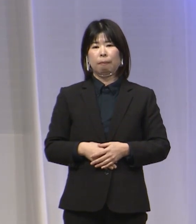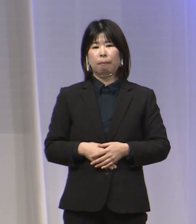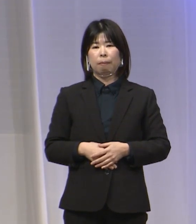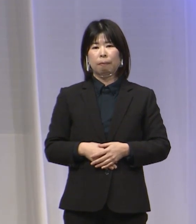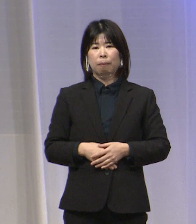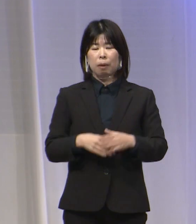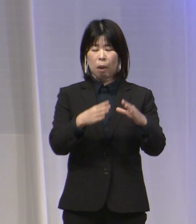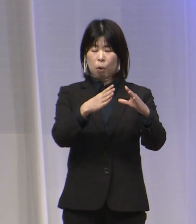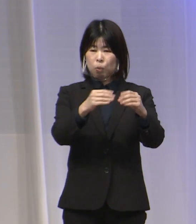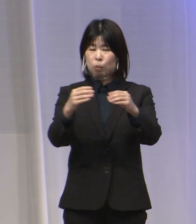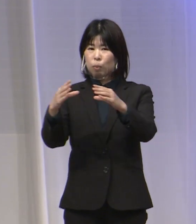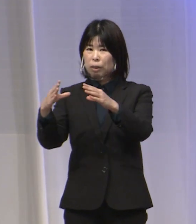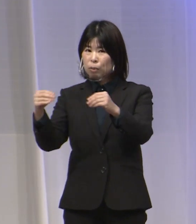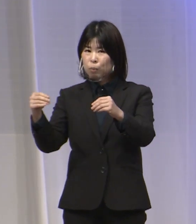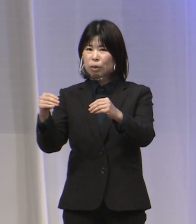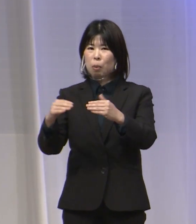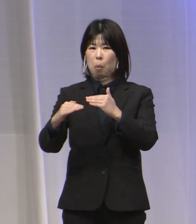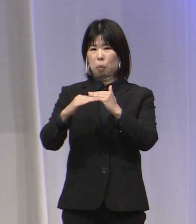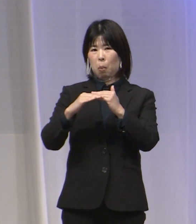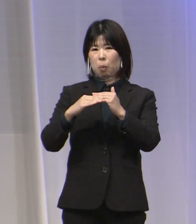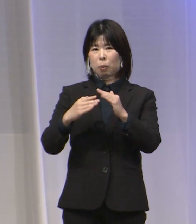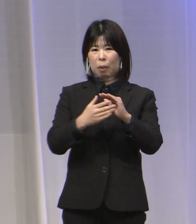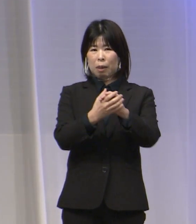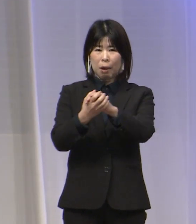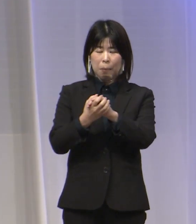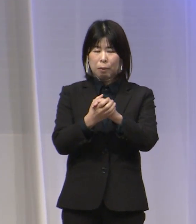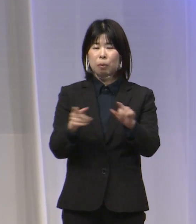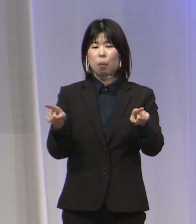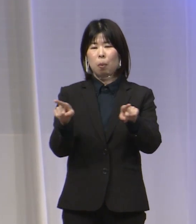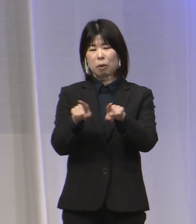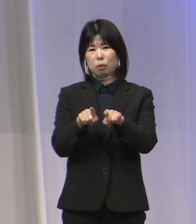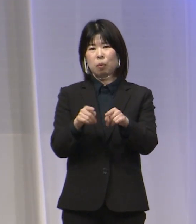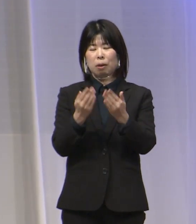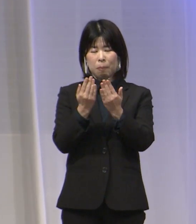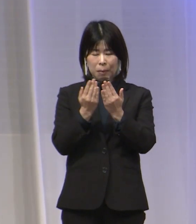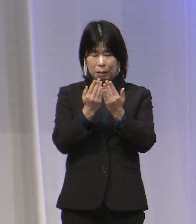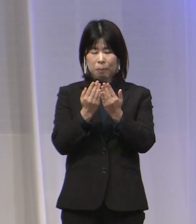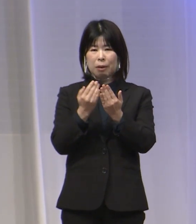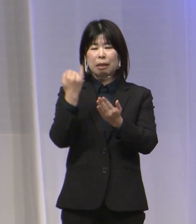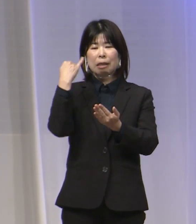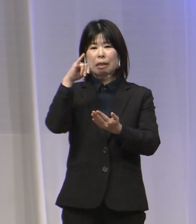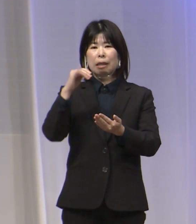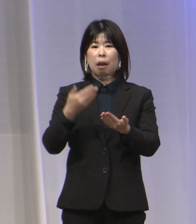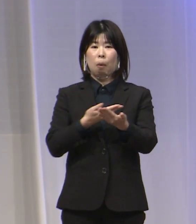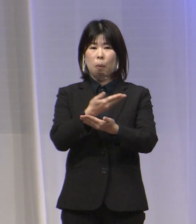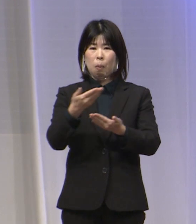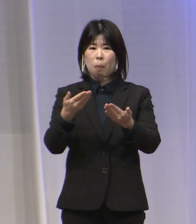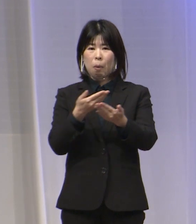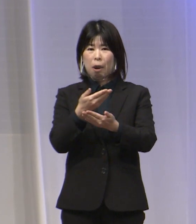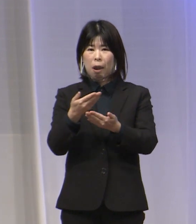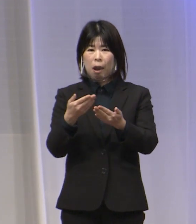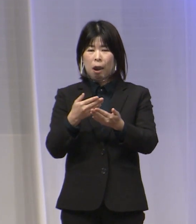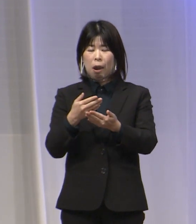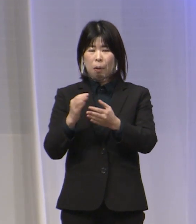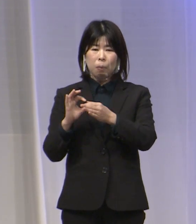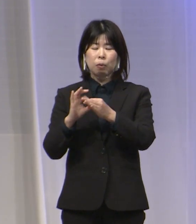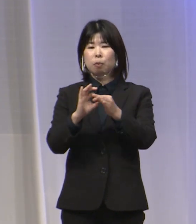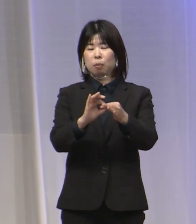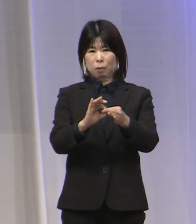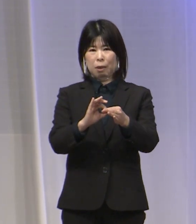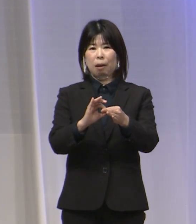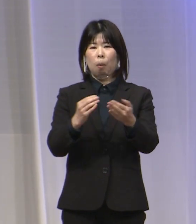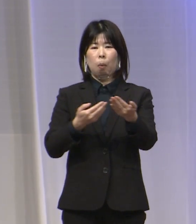アっぽくから集まった同世代の仲間たちと学び意見交換を重ね交流する中で